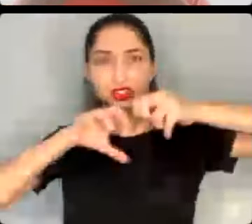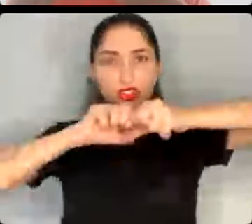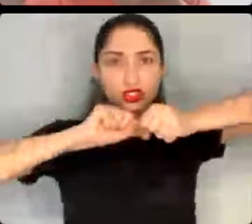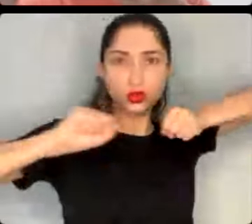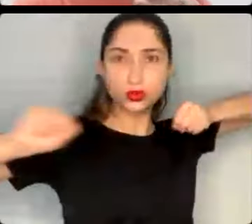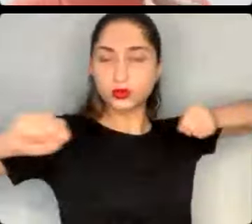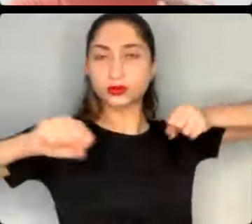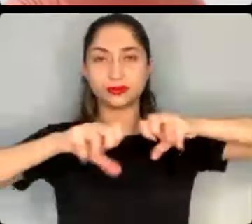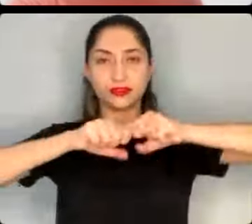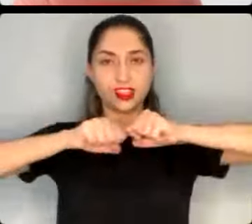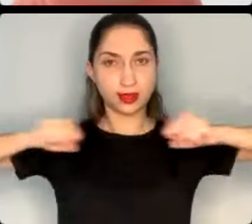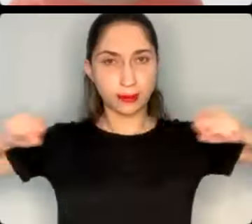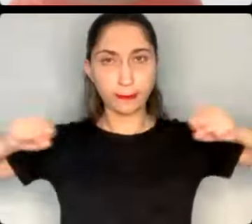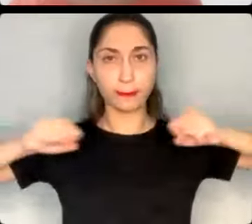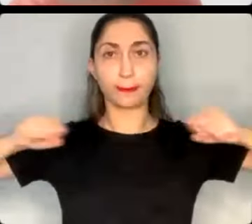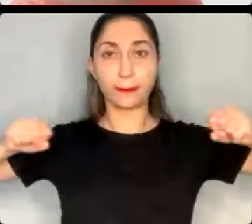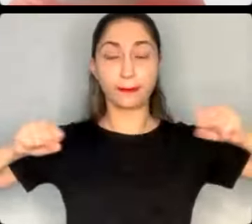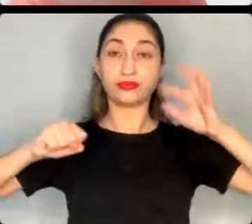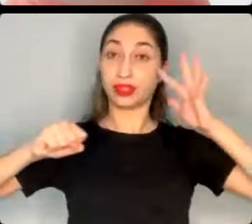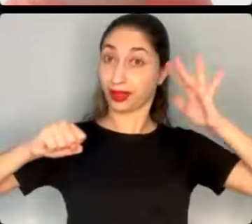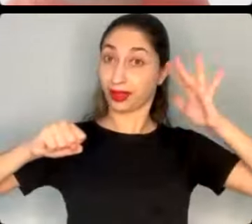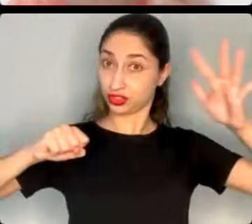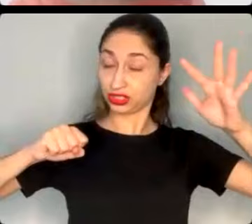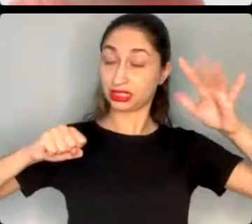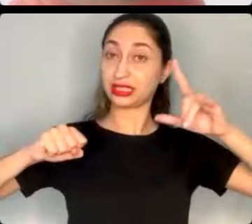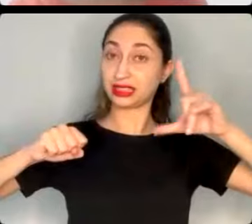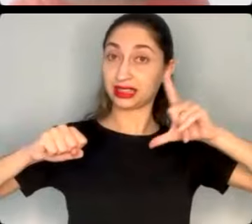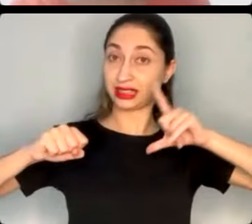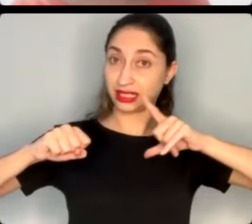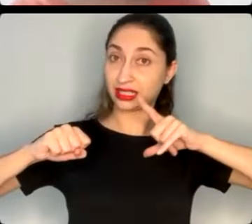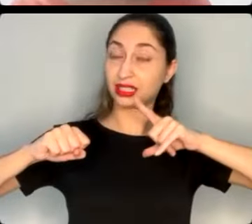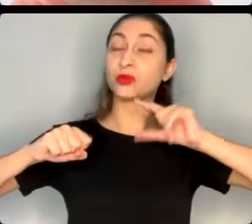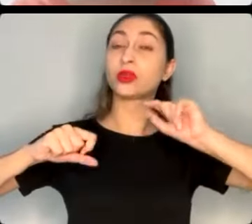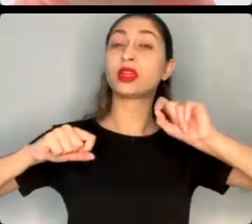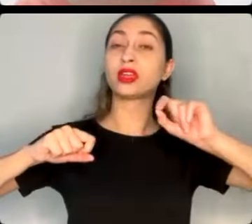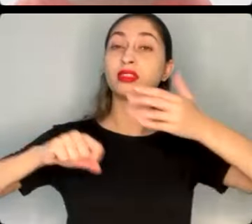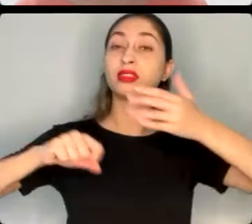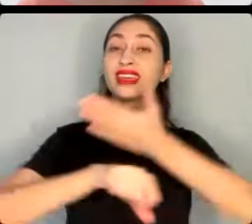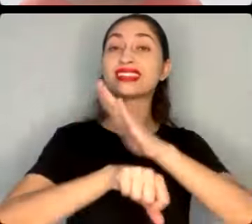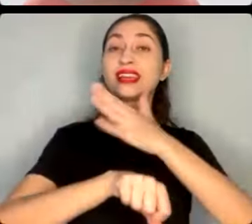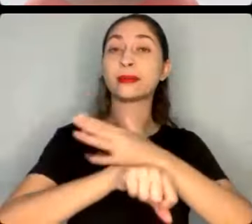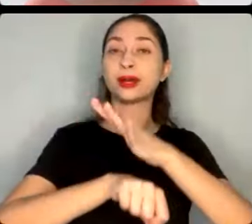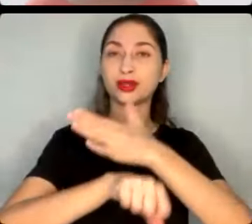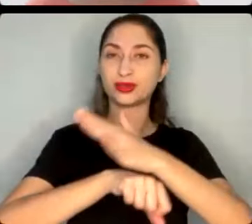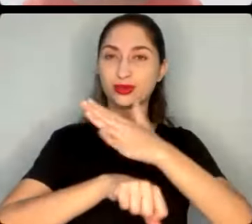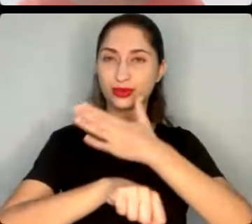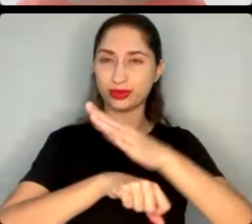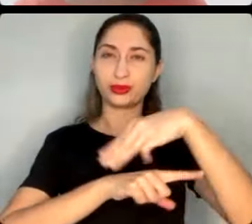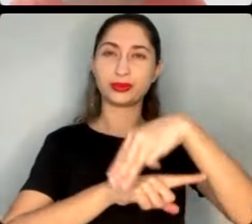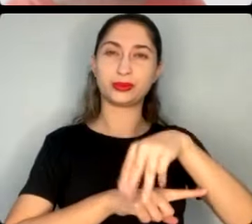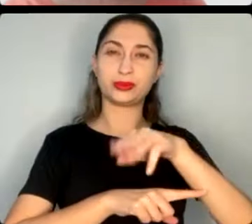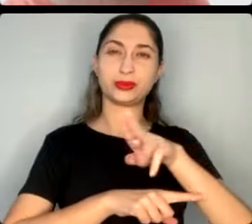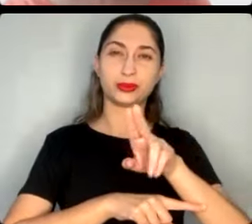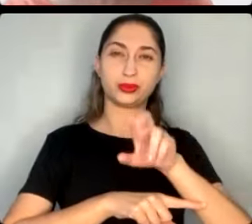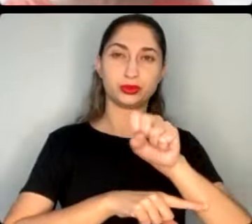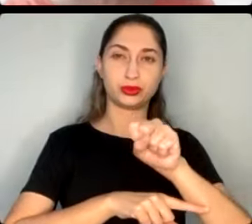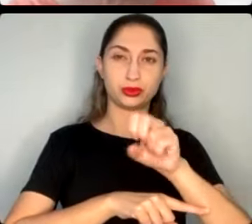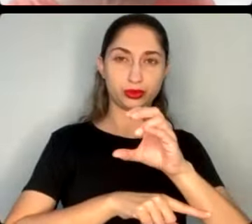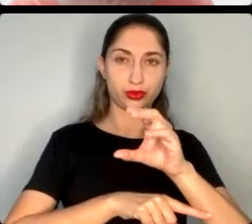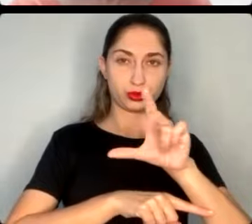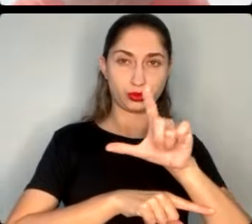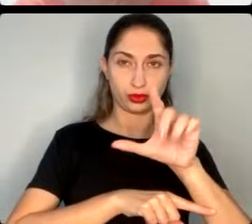trabalhando toda a musculatura daquela região. Não é? Então, a gente fecha o segundo